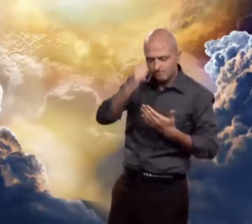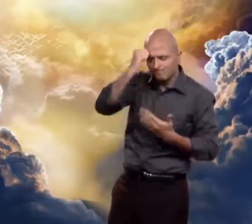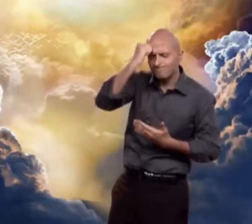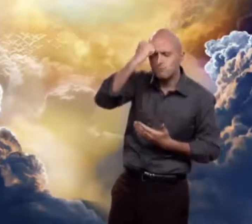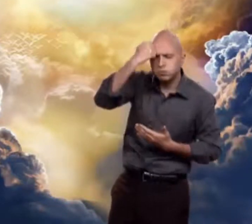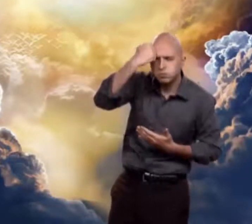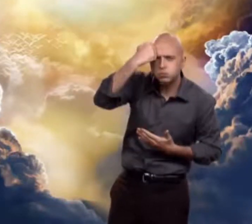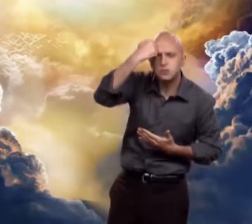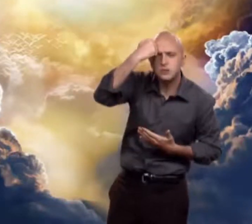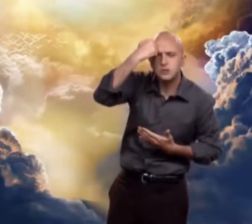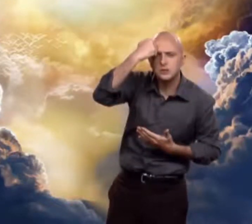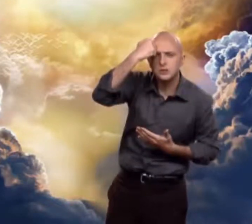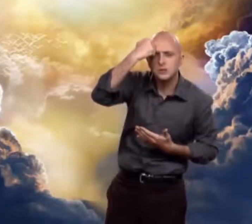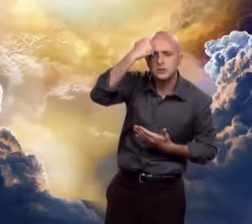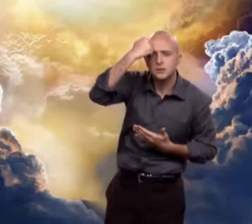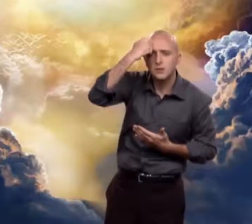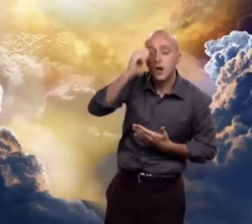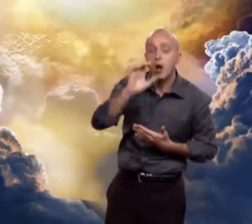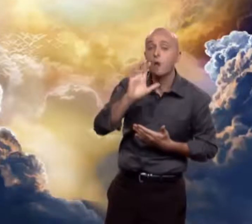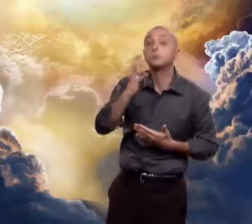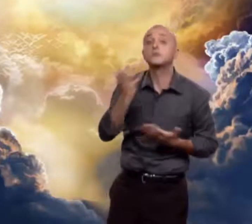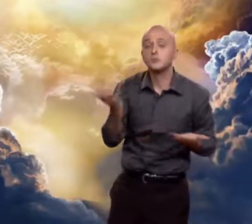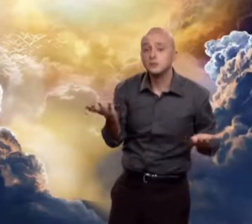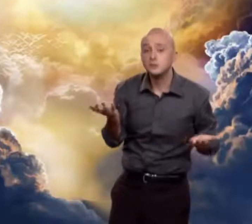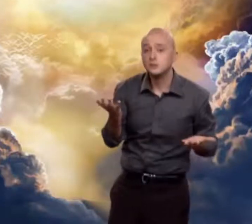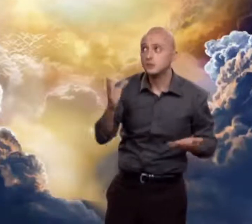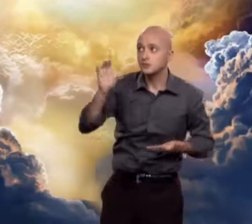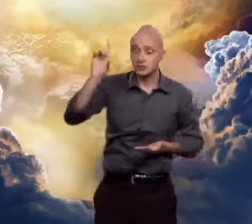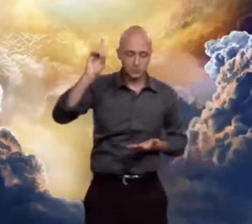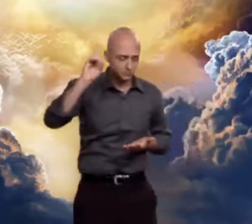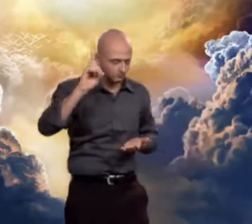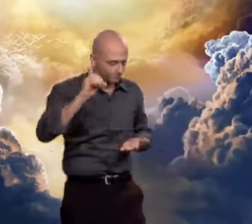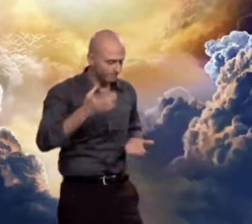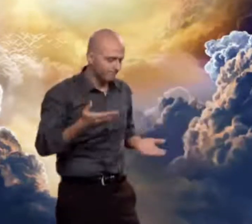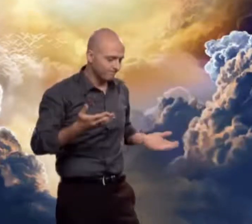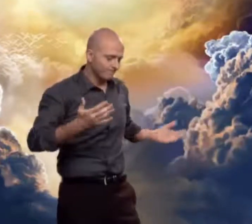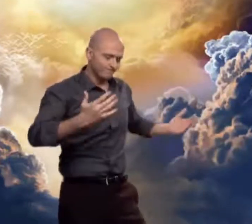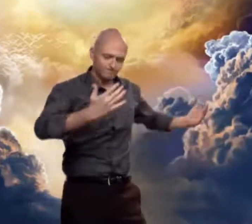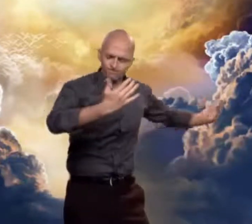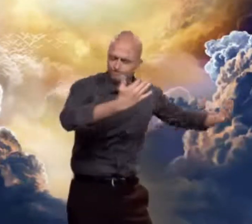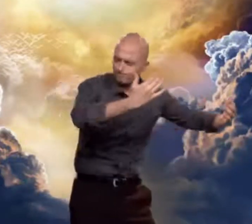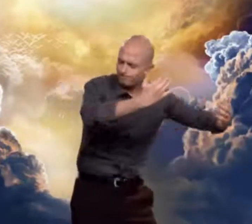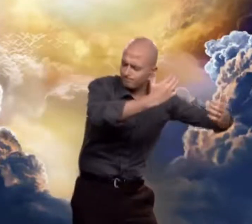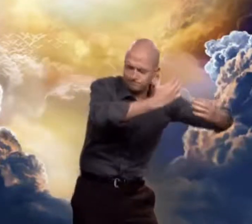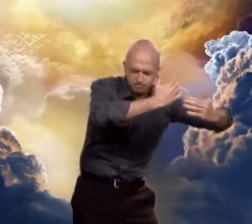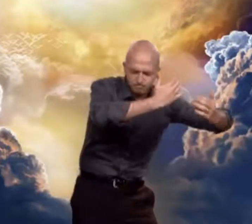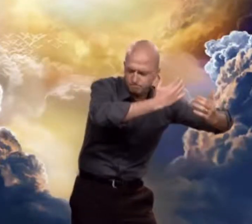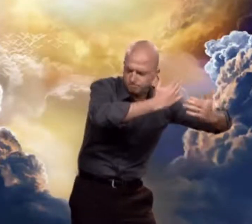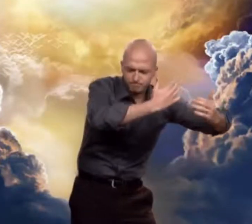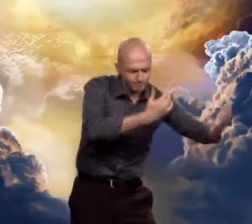que não necessitava se arrepender e entregou-se por completo ao grande conflito contra o